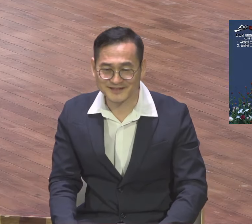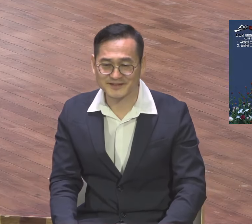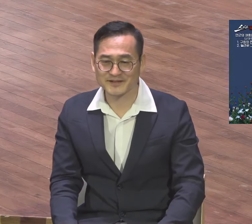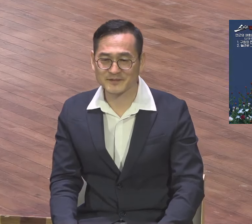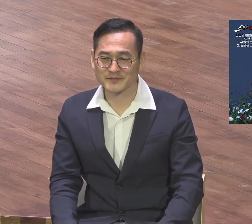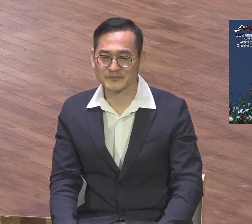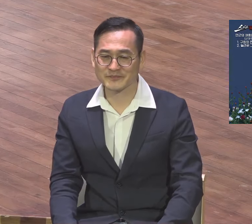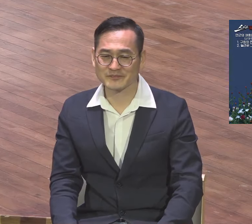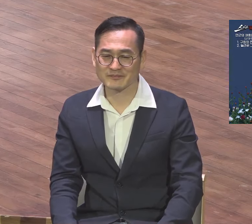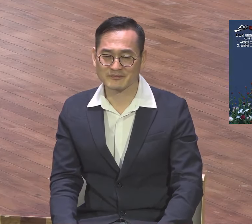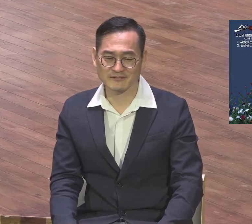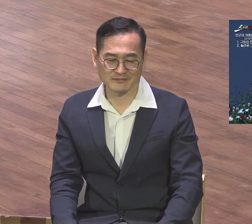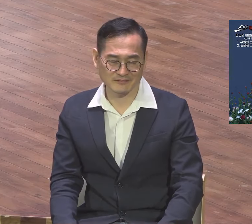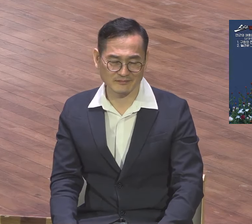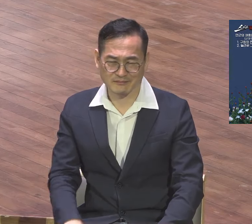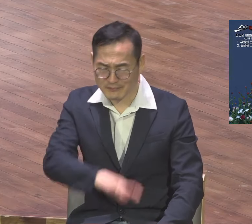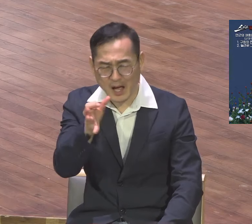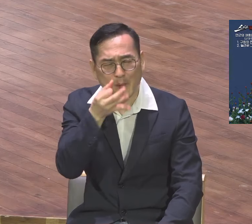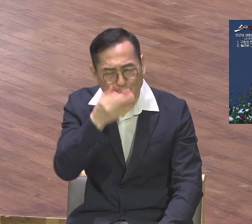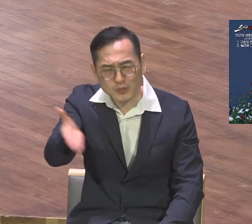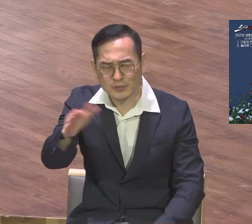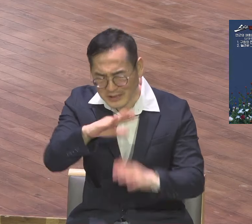다 보여줬는데